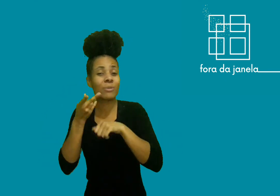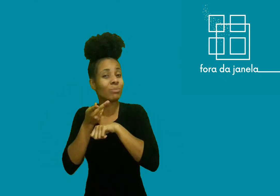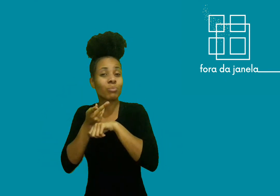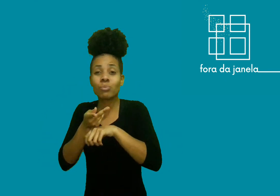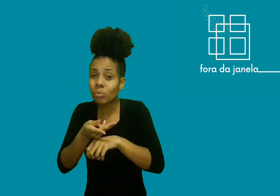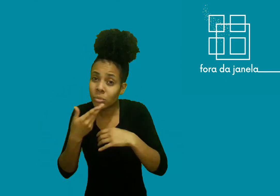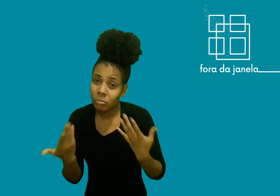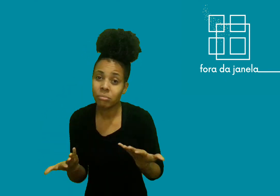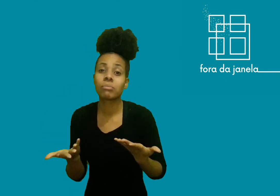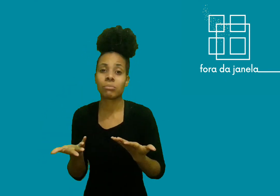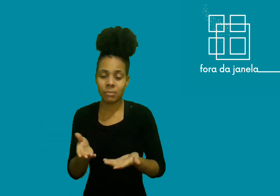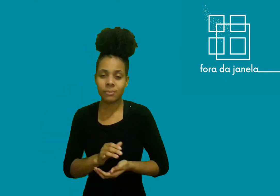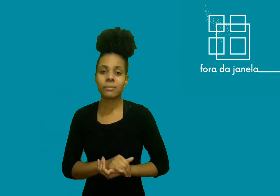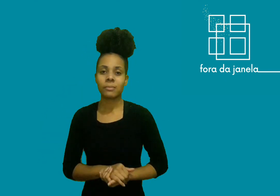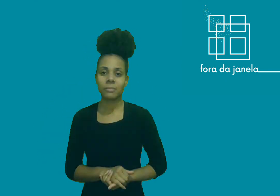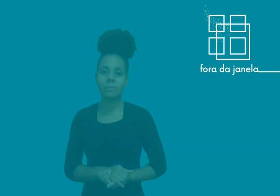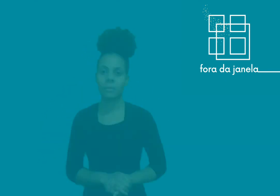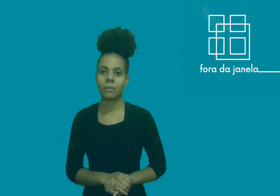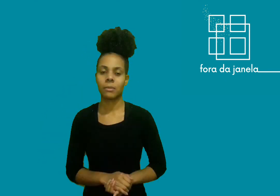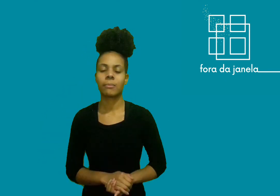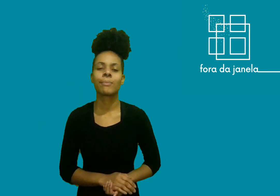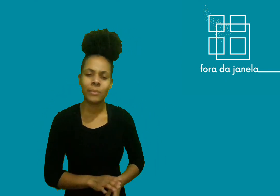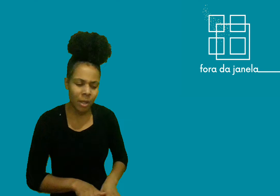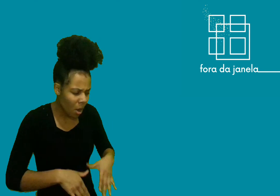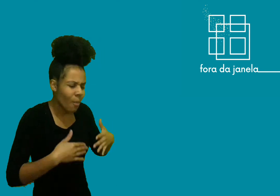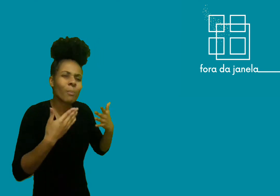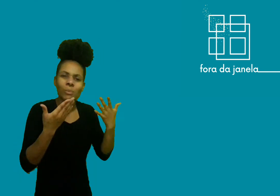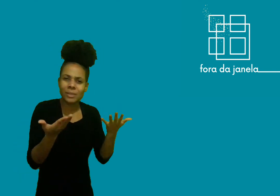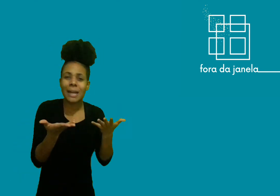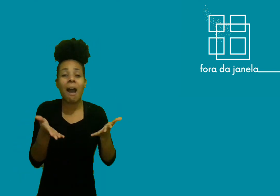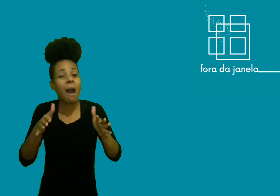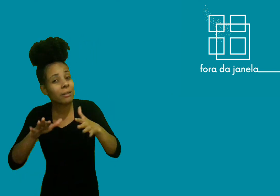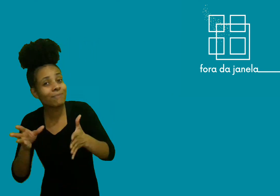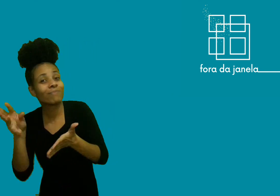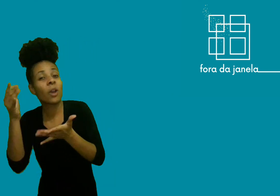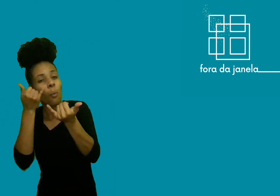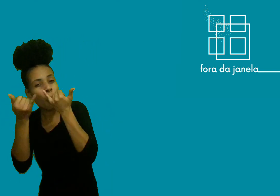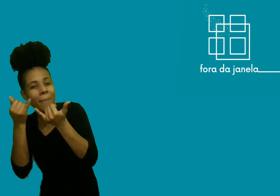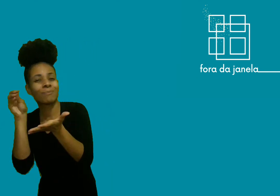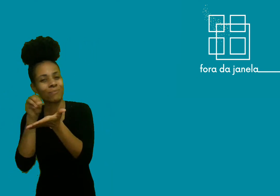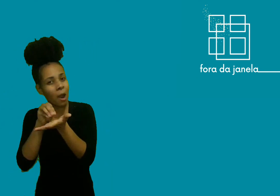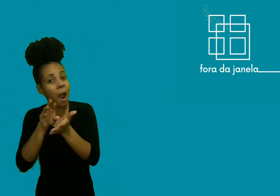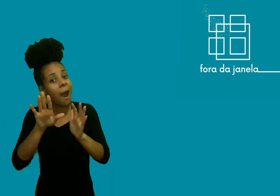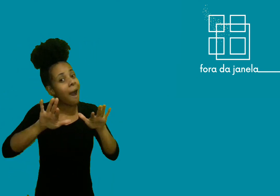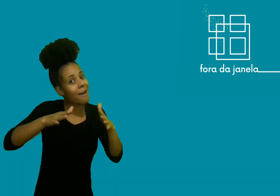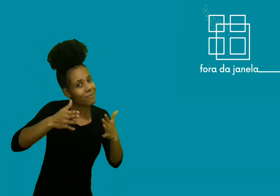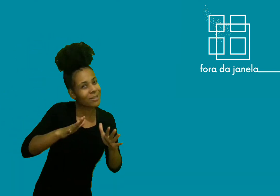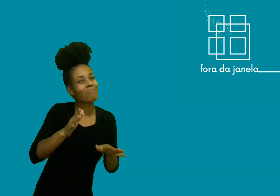não pode. Sempre essa ideia de limitação, de incapaz, né? Enfim, isso é uma questão assim de uma pessoa que não tem uma mente